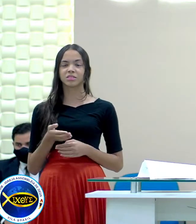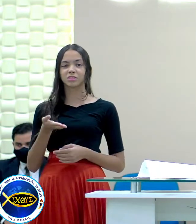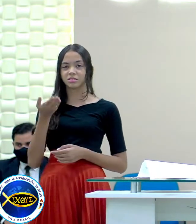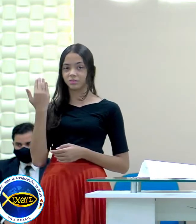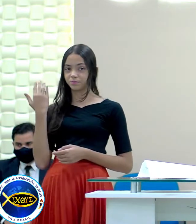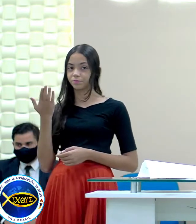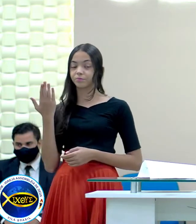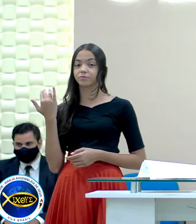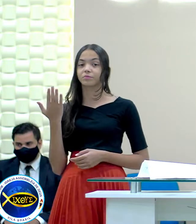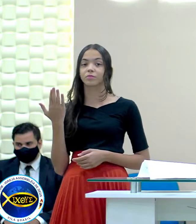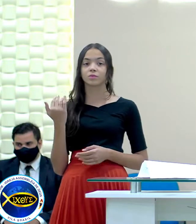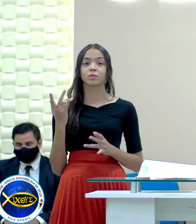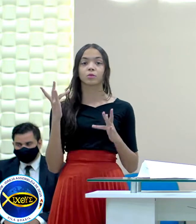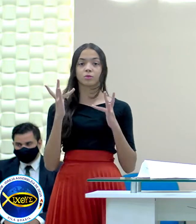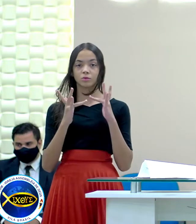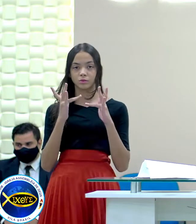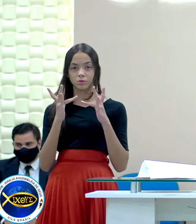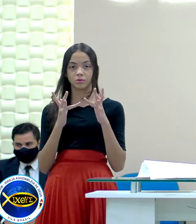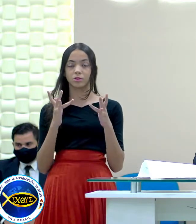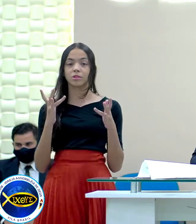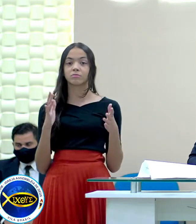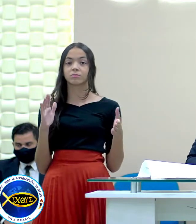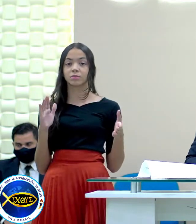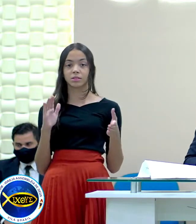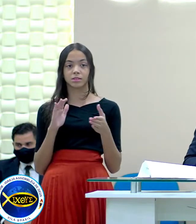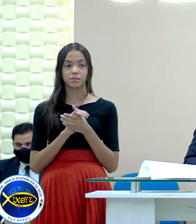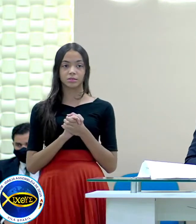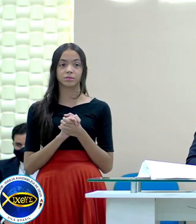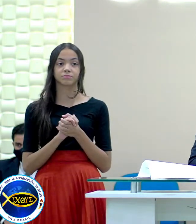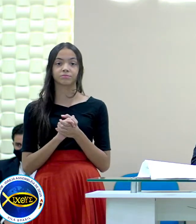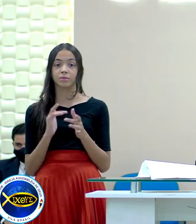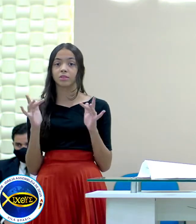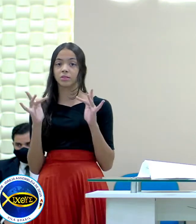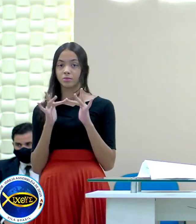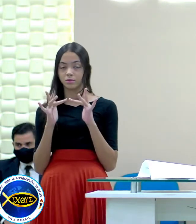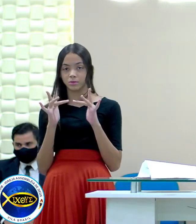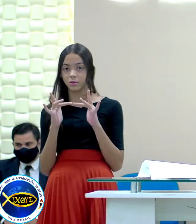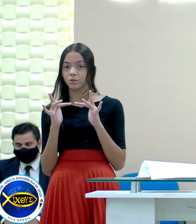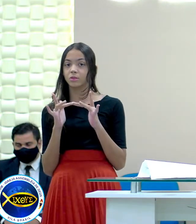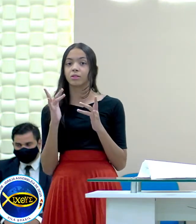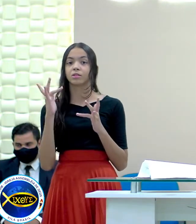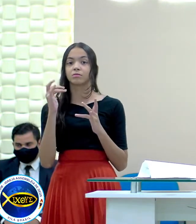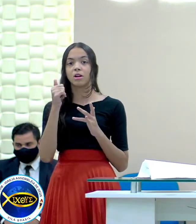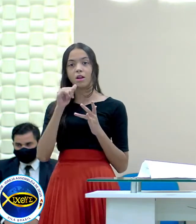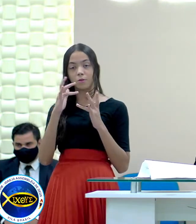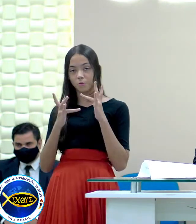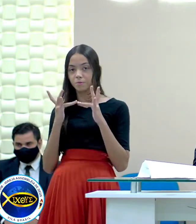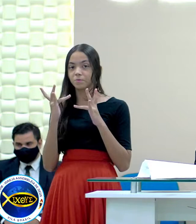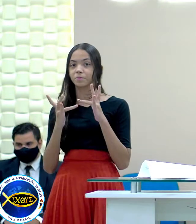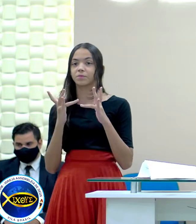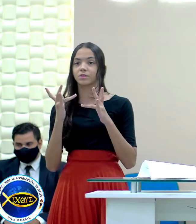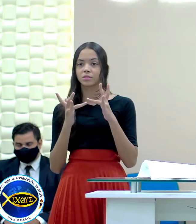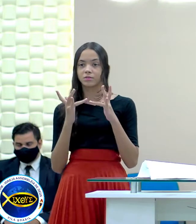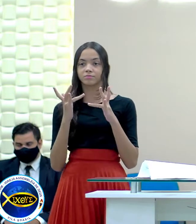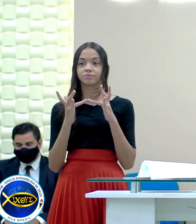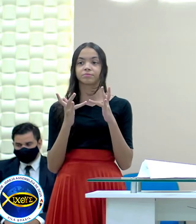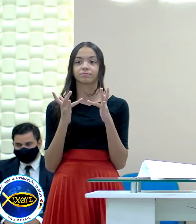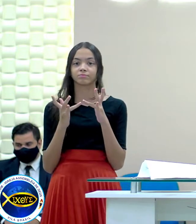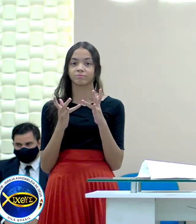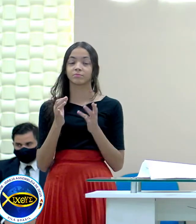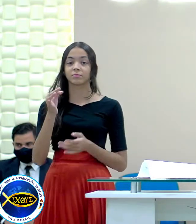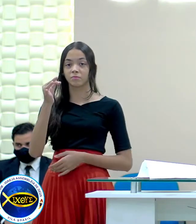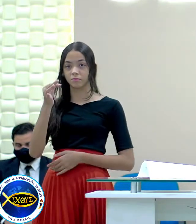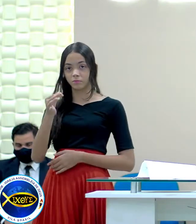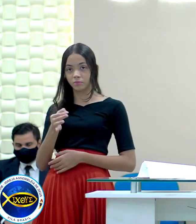noivo fazia o compromisso com a noiva, depois do compromisso acertado, depois dele conversado com o